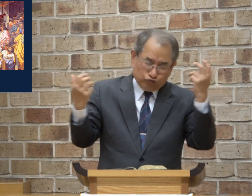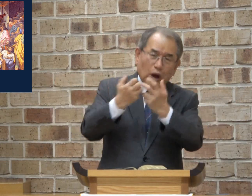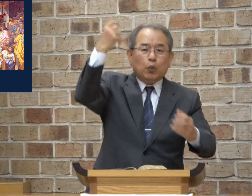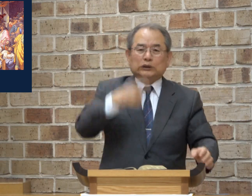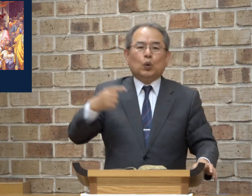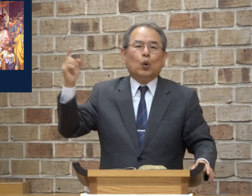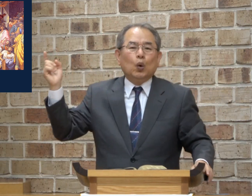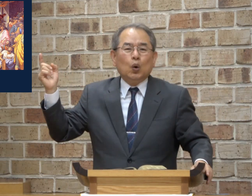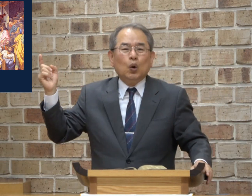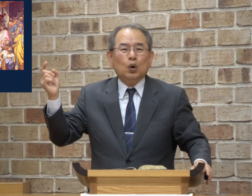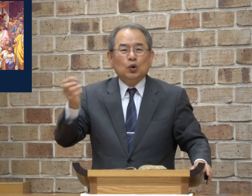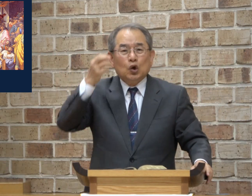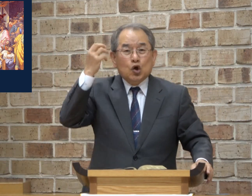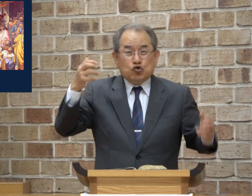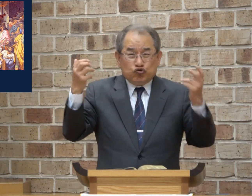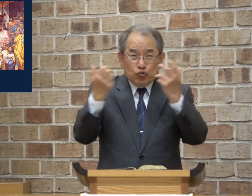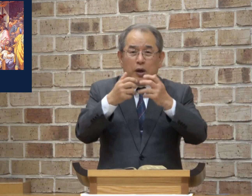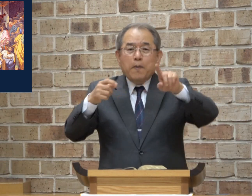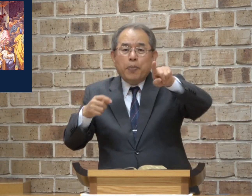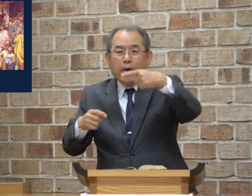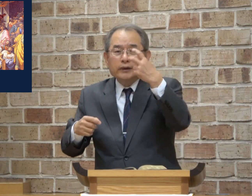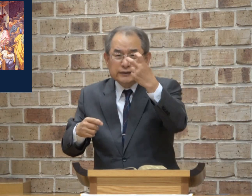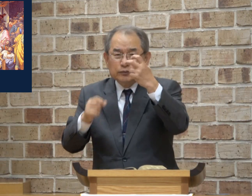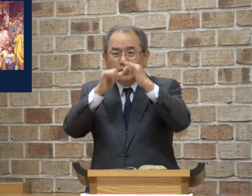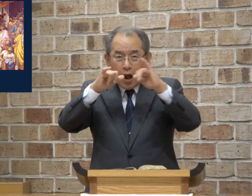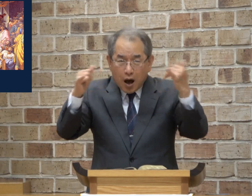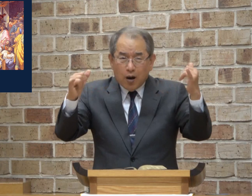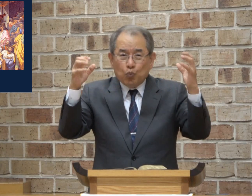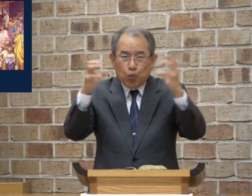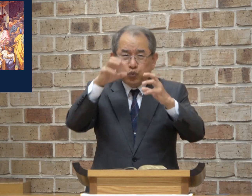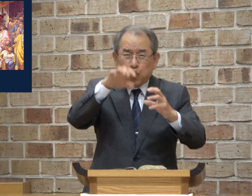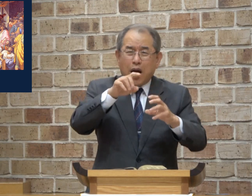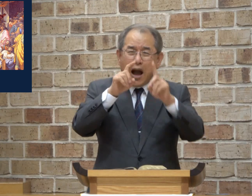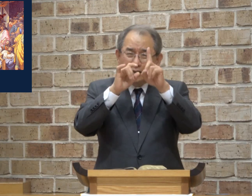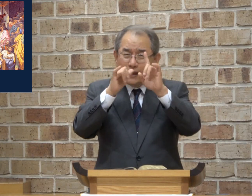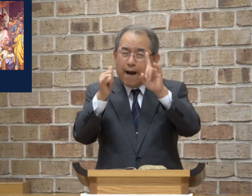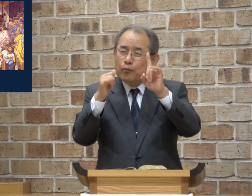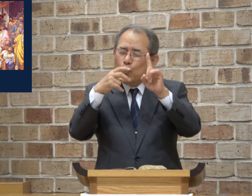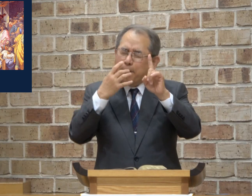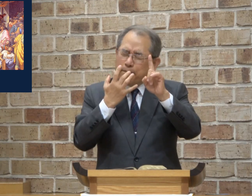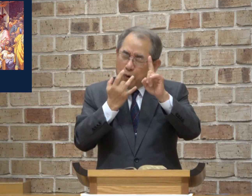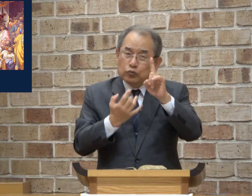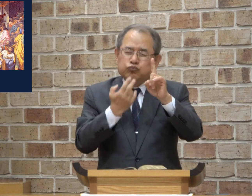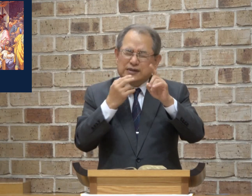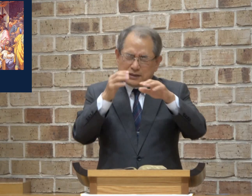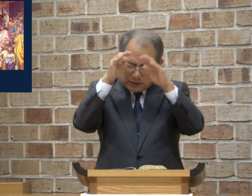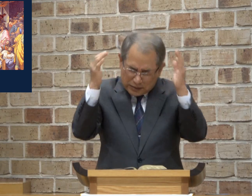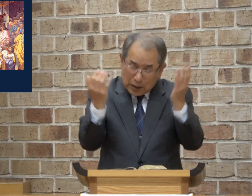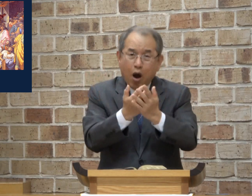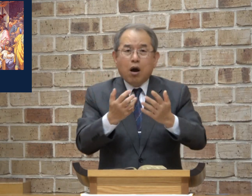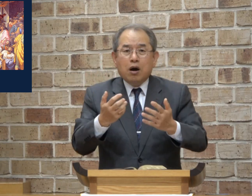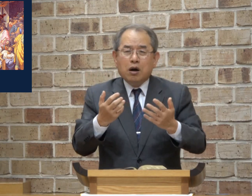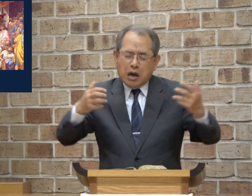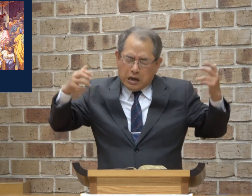예수께서 약속하신 성령님이 임하십니다. 120명의 사람들 한 사람도 빠짐없이